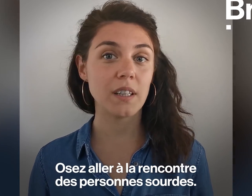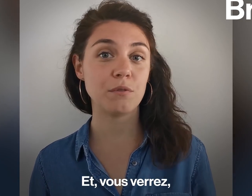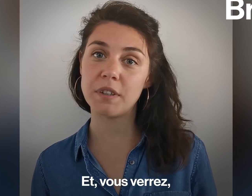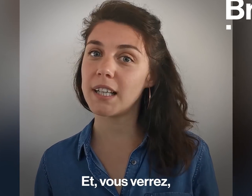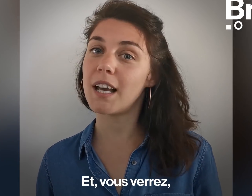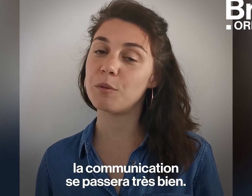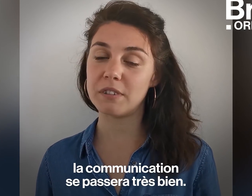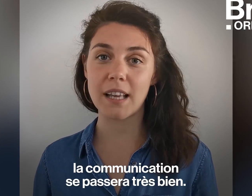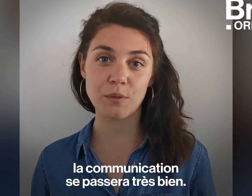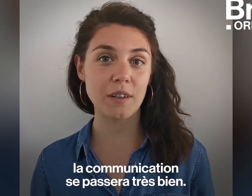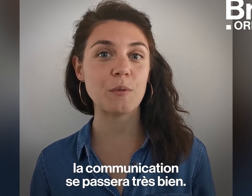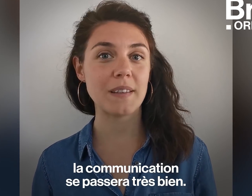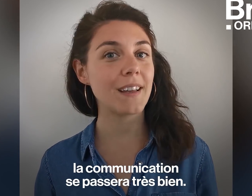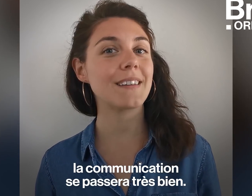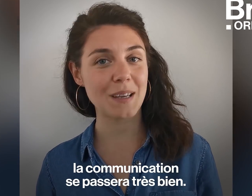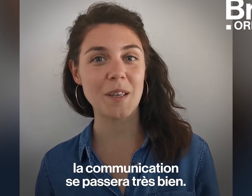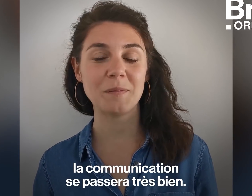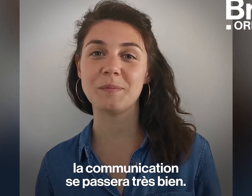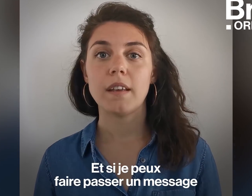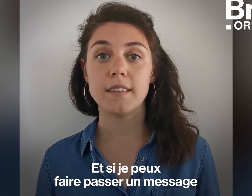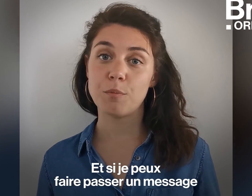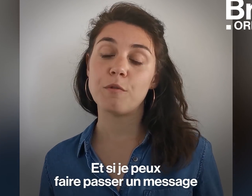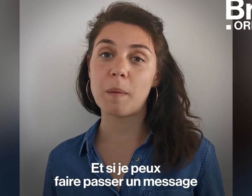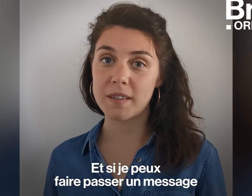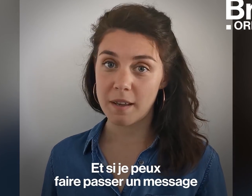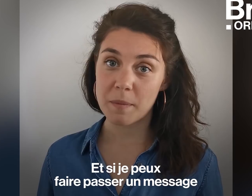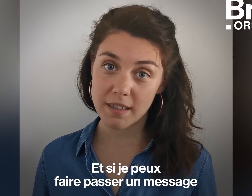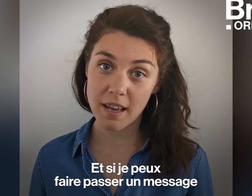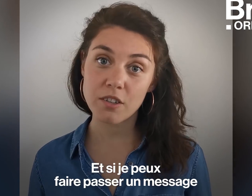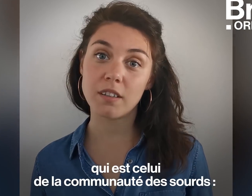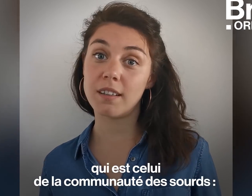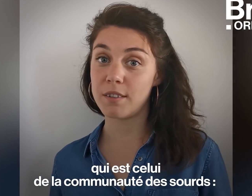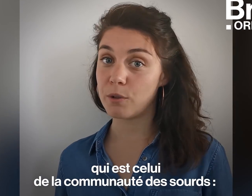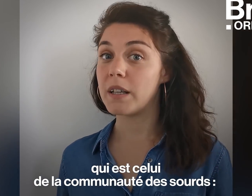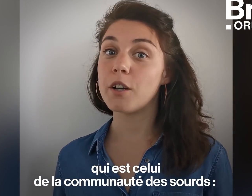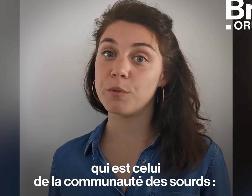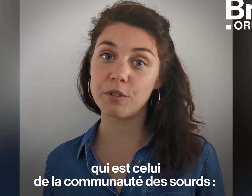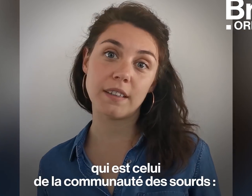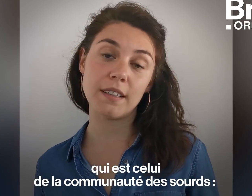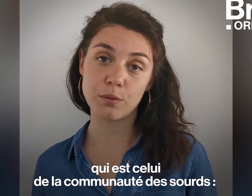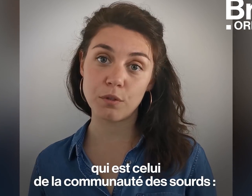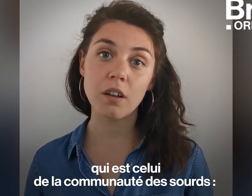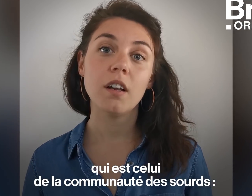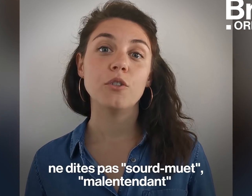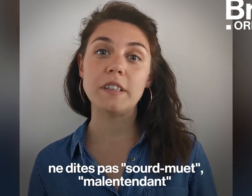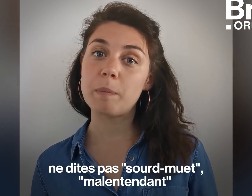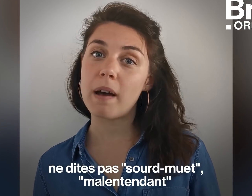et vous verrez la communication, elle se passera très bien. Et si je peux faire passer un message qui est celui de la communauté des sourds, ne dites